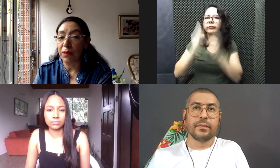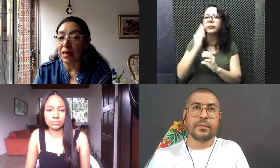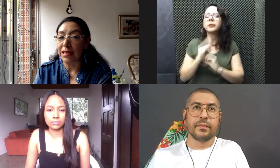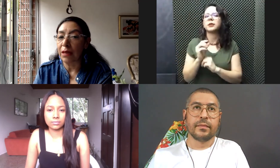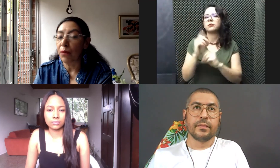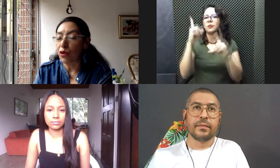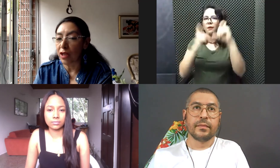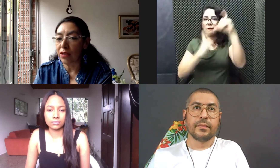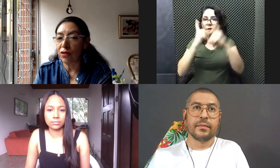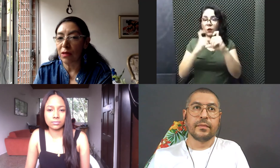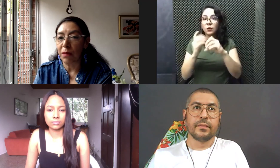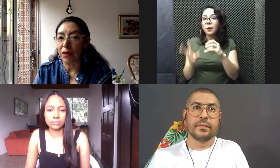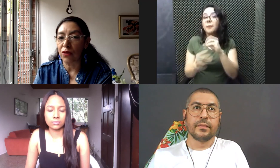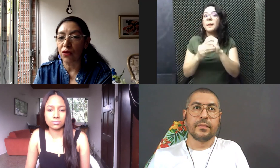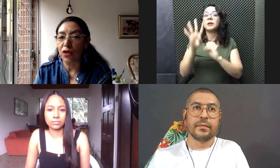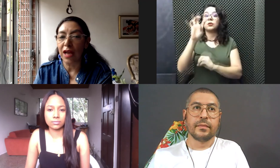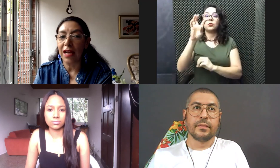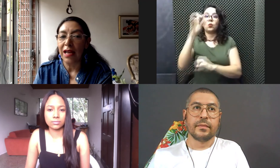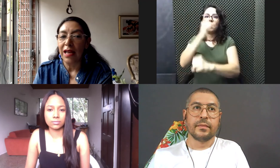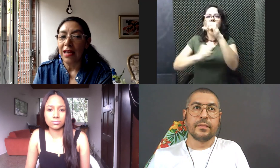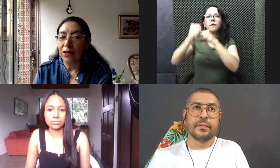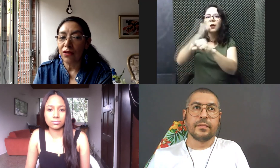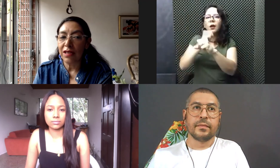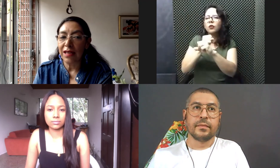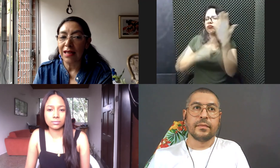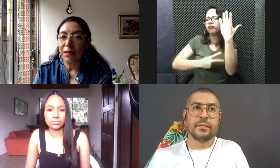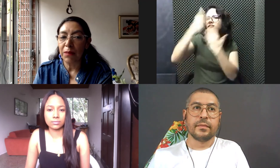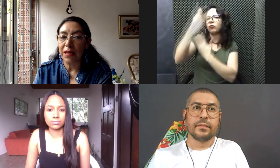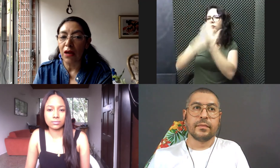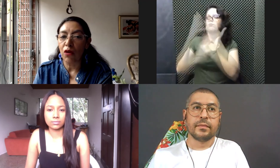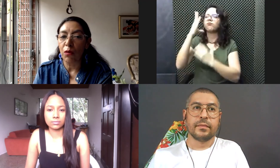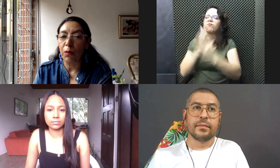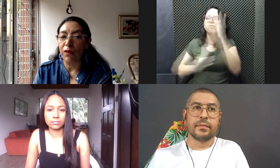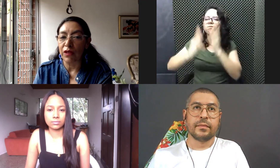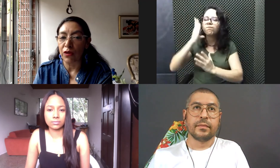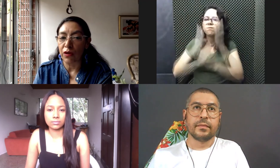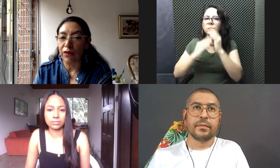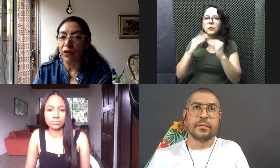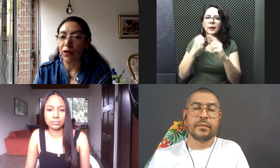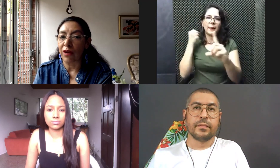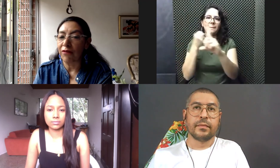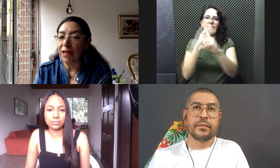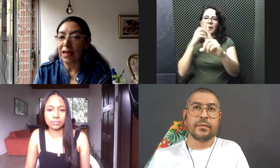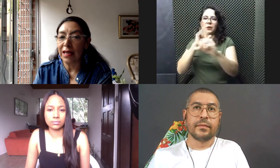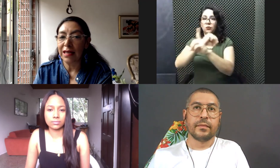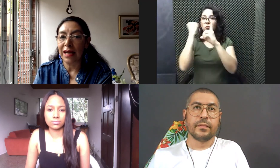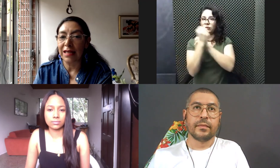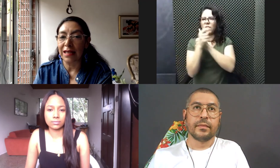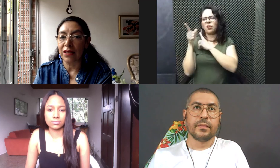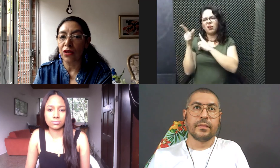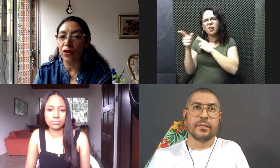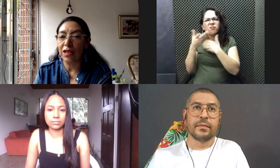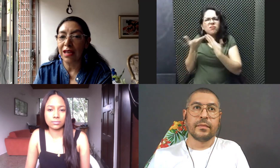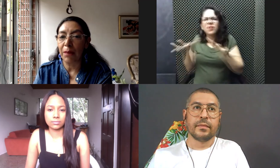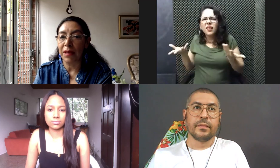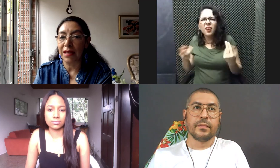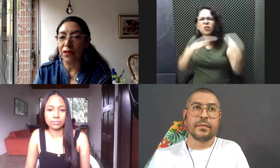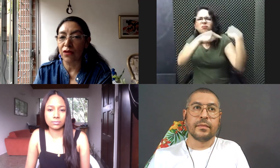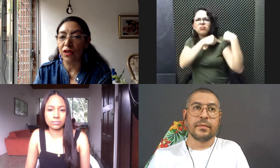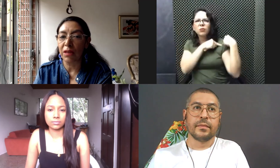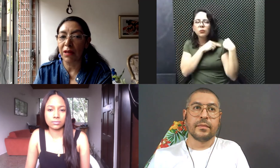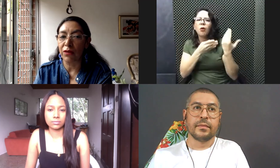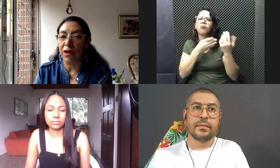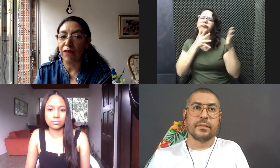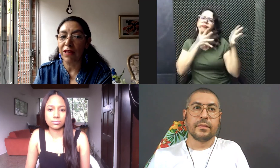de experiencia en proyectos de impacto social en los que se ha desempeñado como profesor de fotografía, realización y